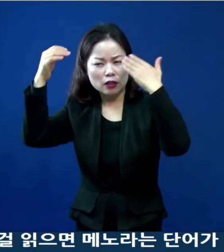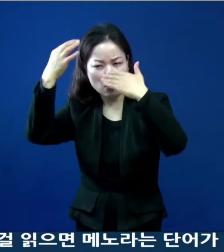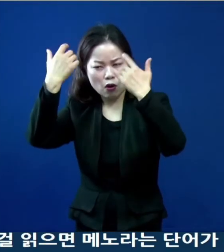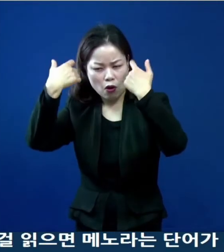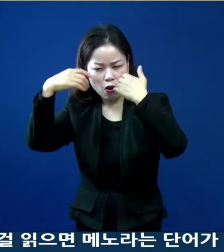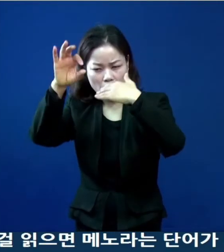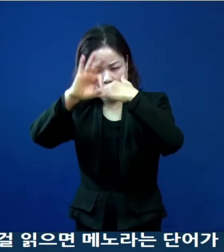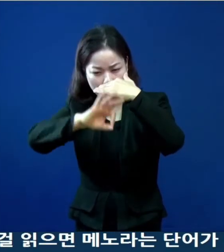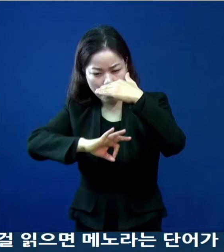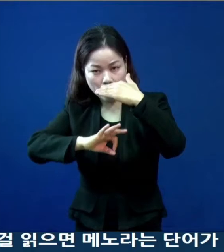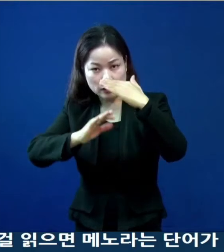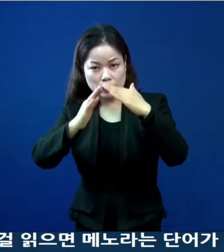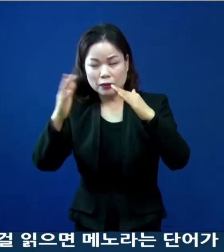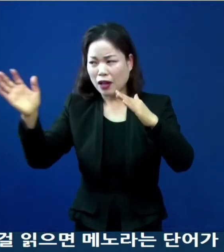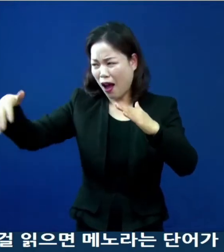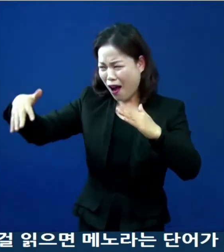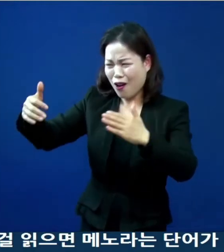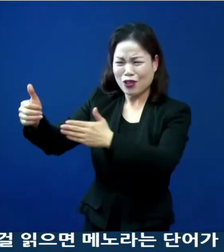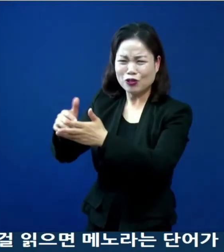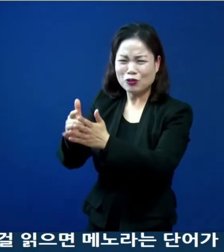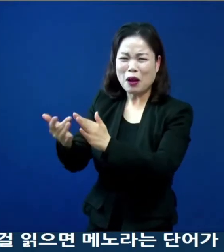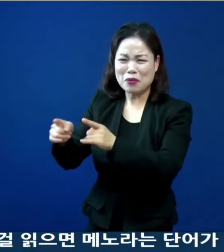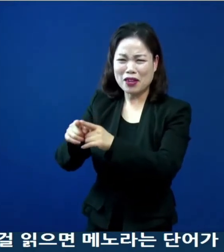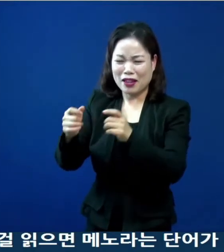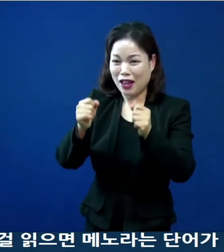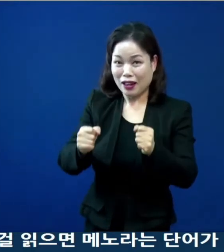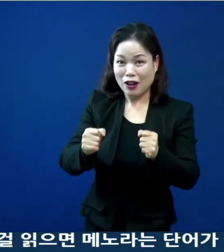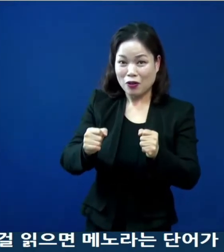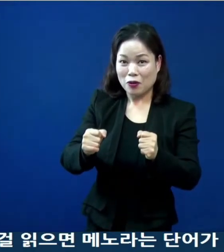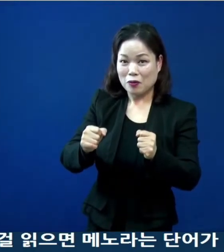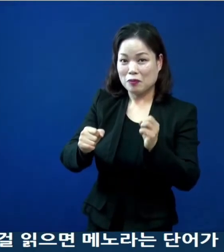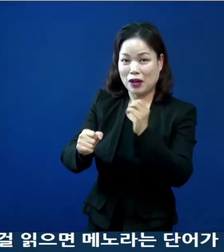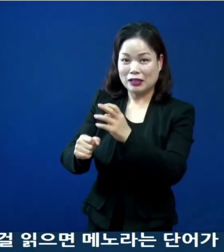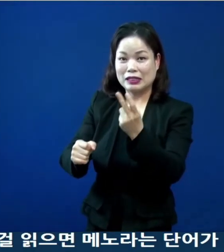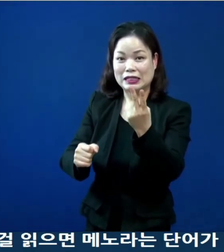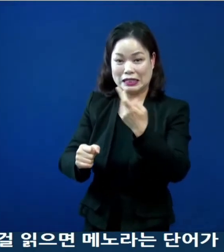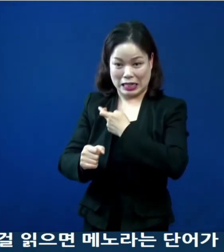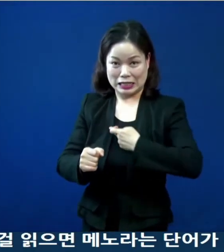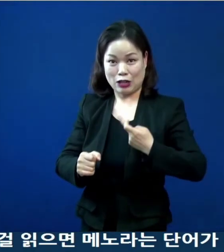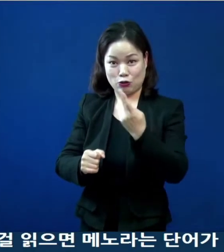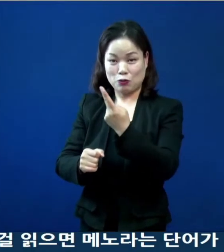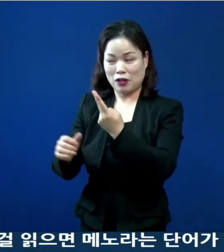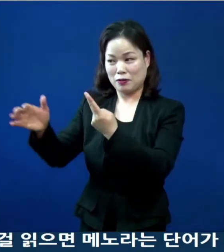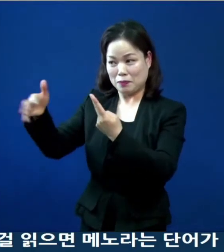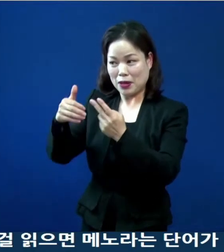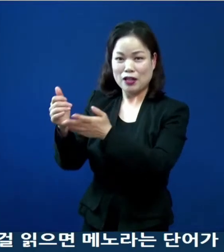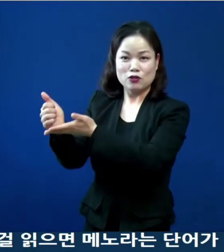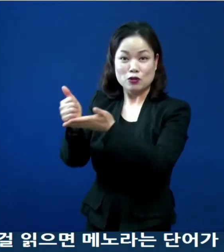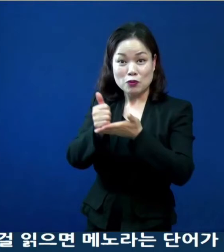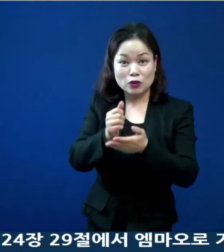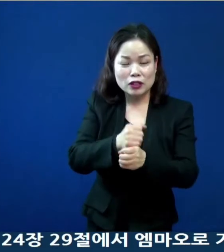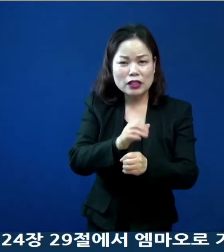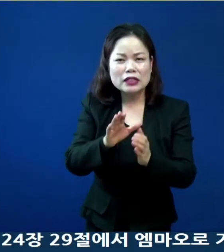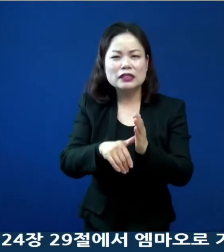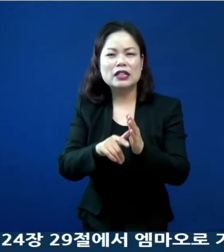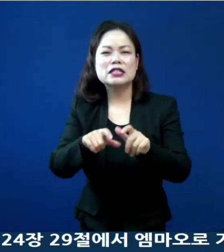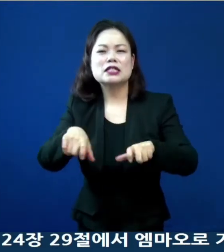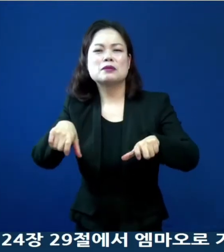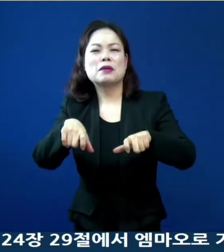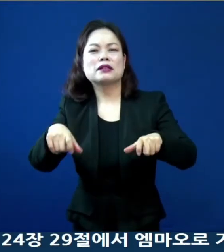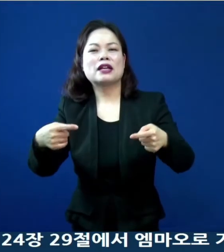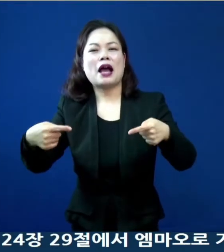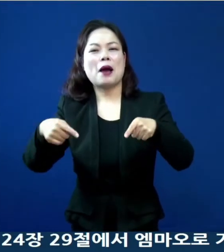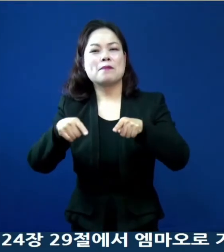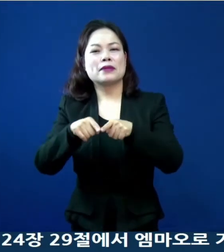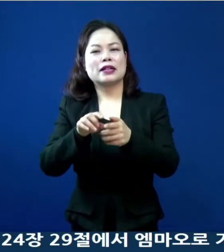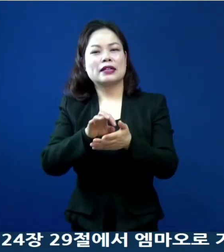집에 들어가면서 막 들어오셔서 하루를 유하라 그러죠. 이제 그때 쓰는 말이고요. 일반적으로